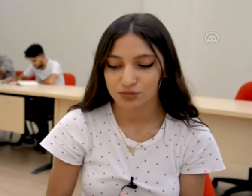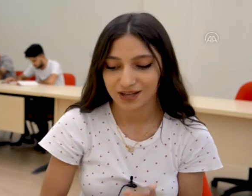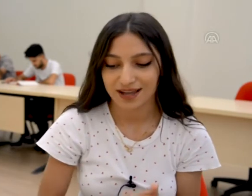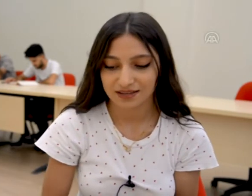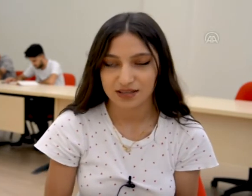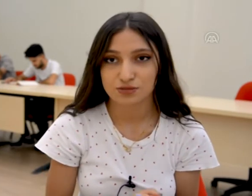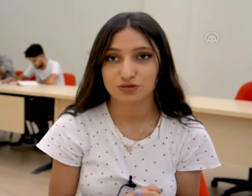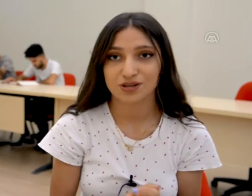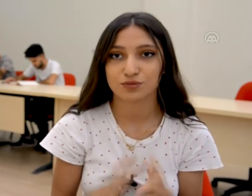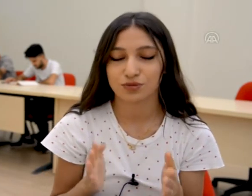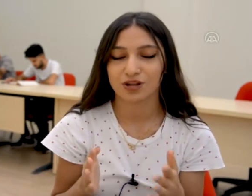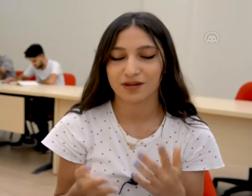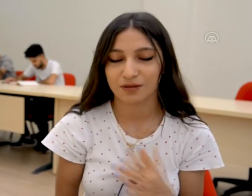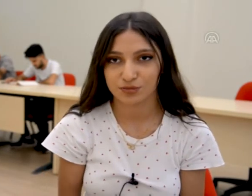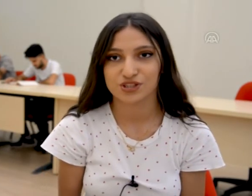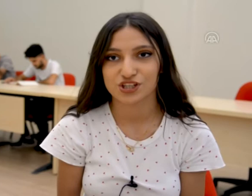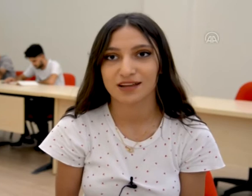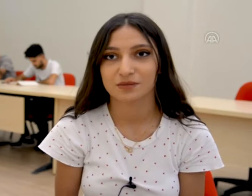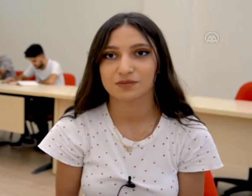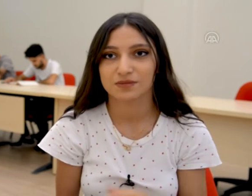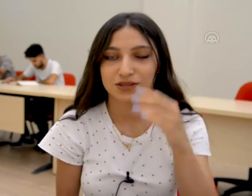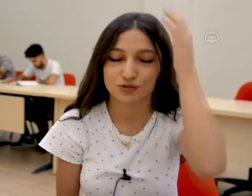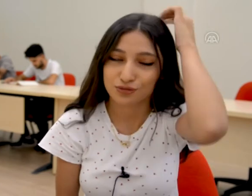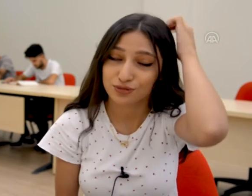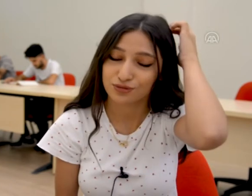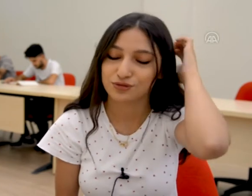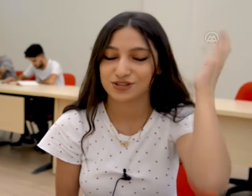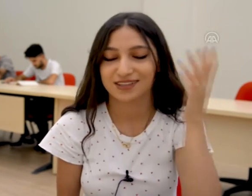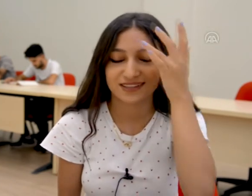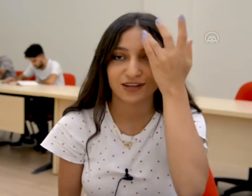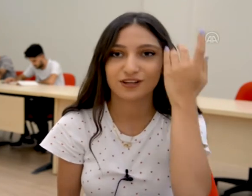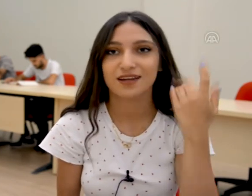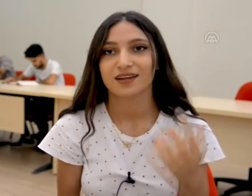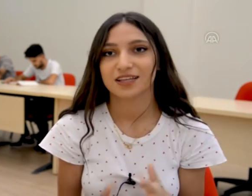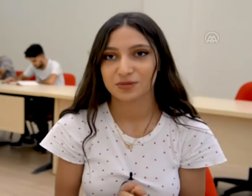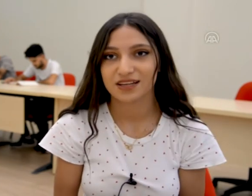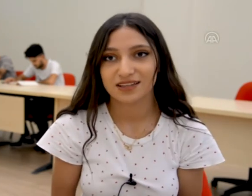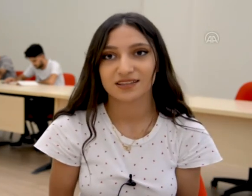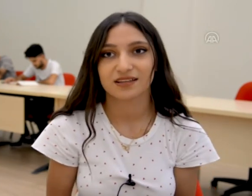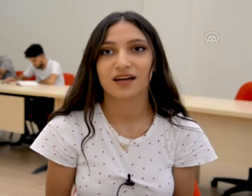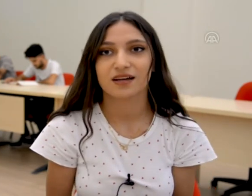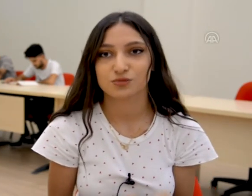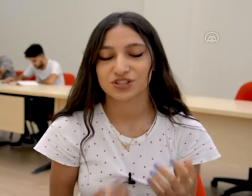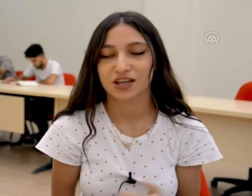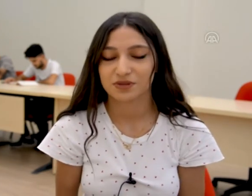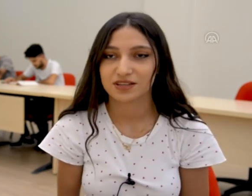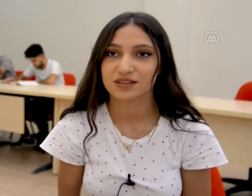buraya geldikten sonra bu konuda bayağı bir bilinçlendim. Çünkü hocanın dediğine göre 2050 yılında 10 kişiden biri